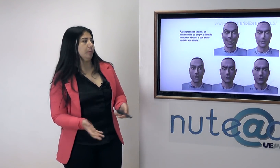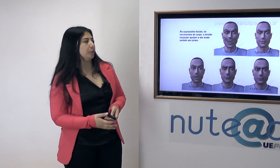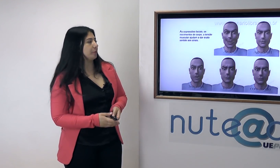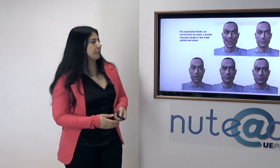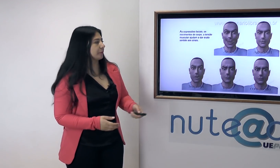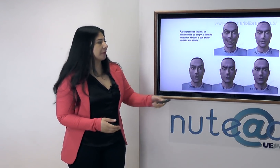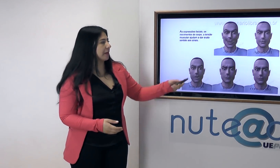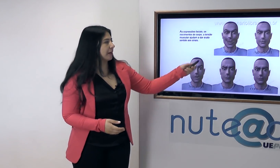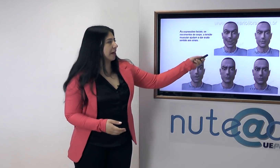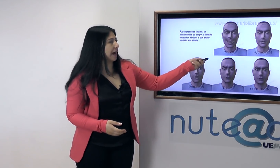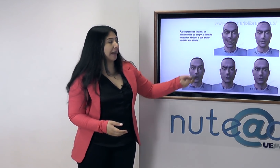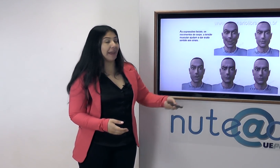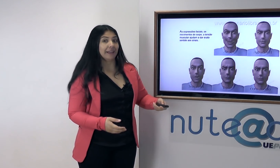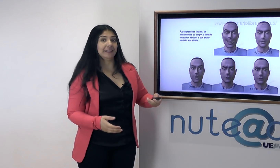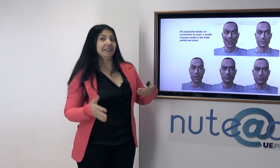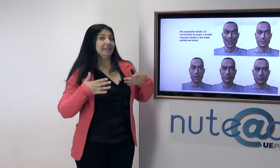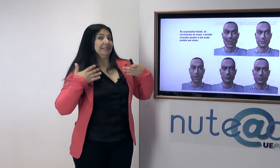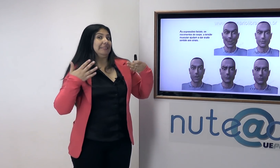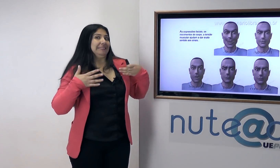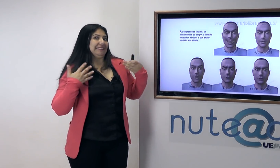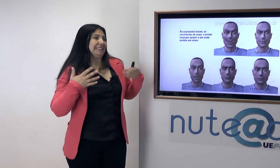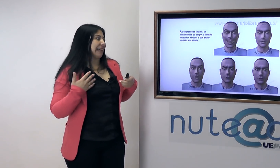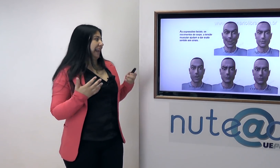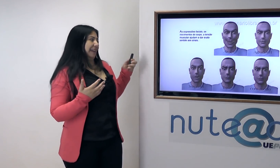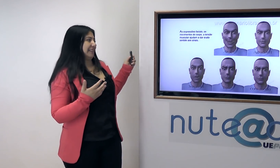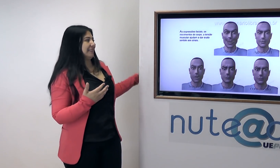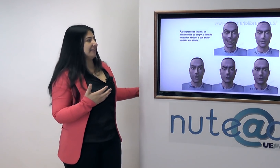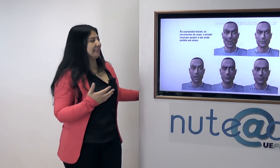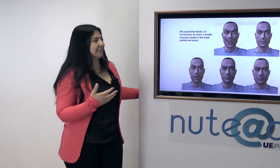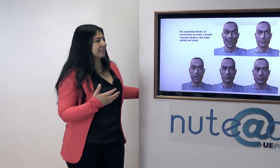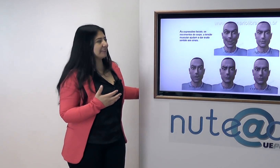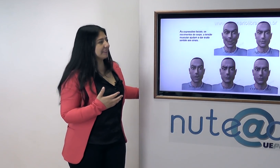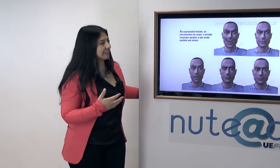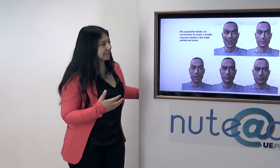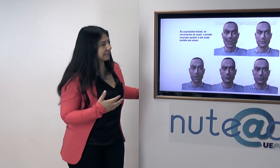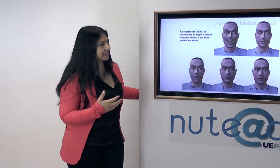exemplo, alegre, alegre,